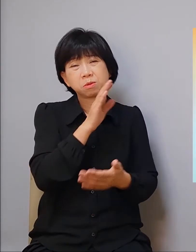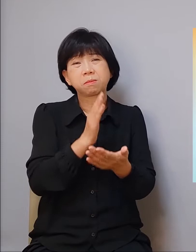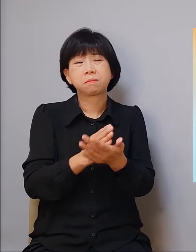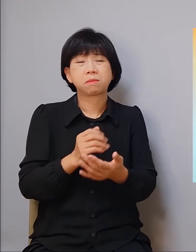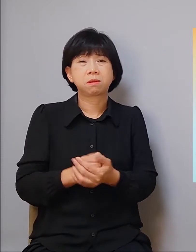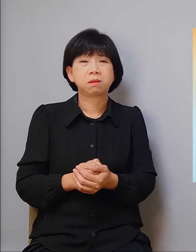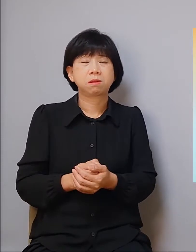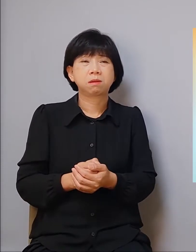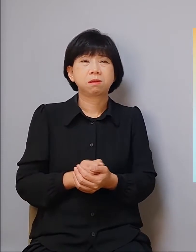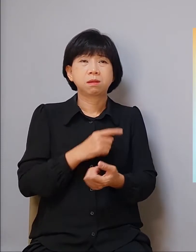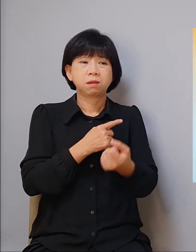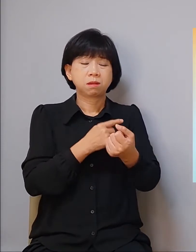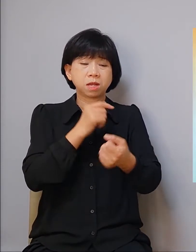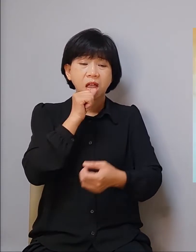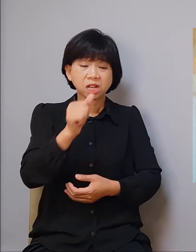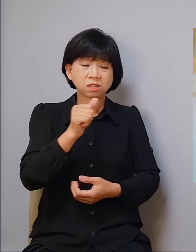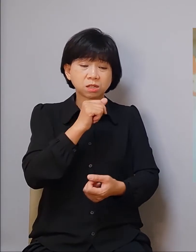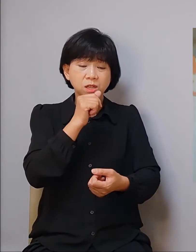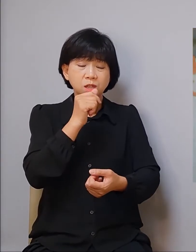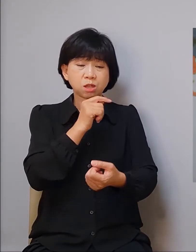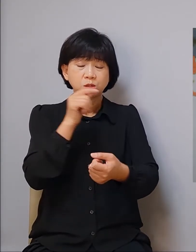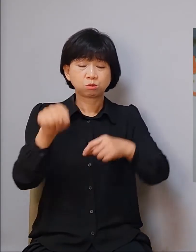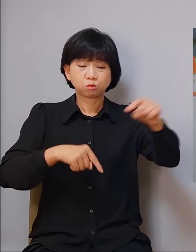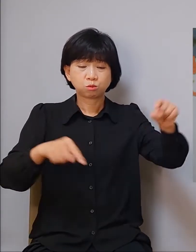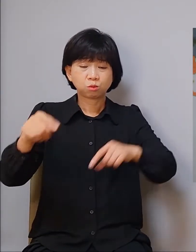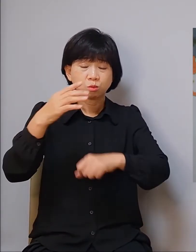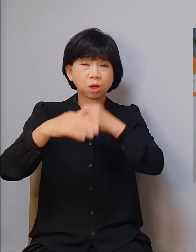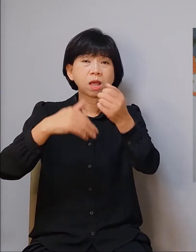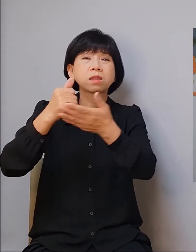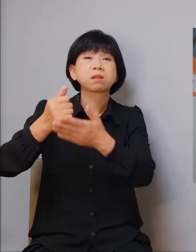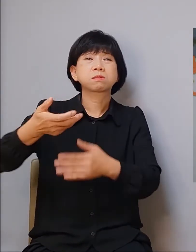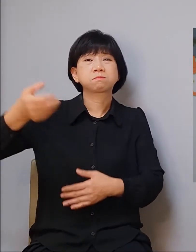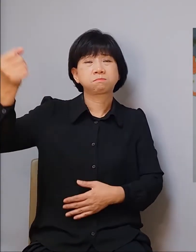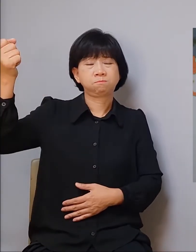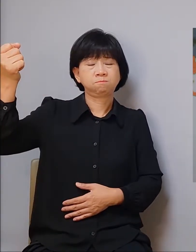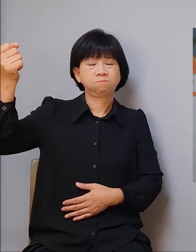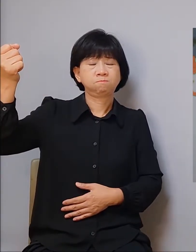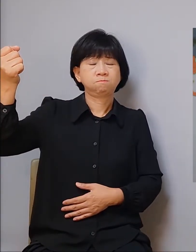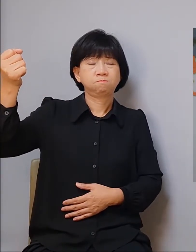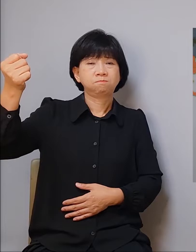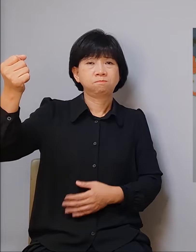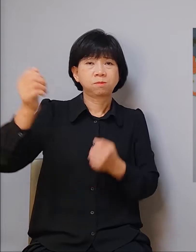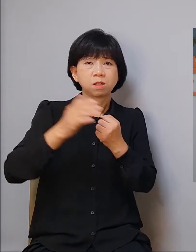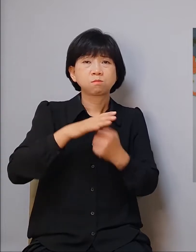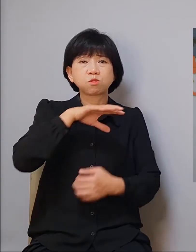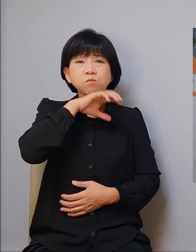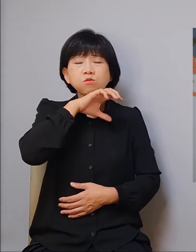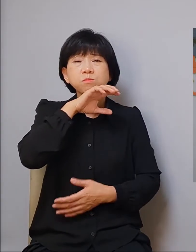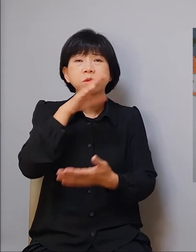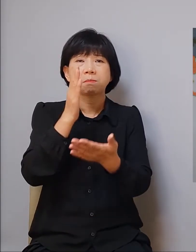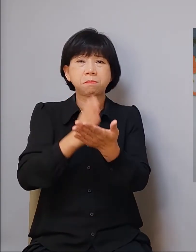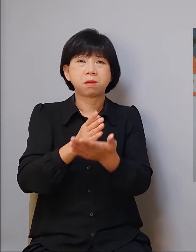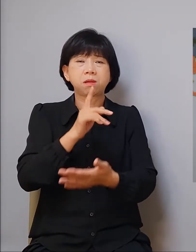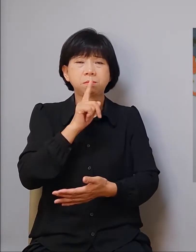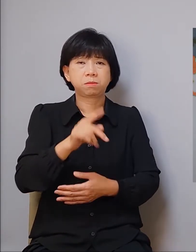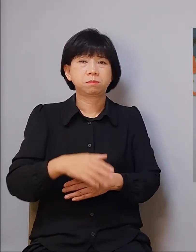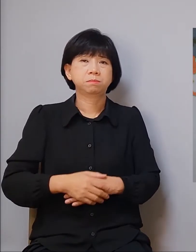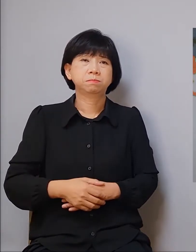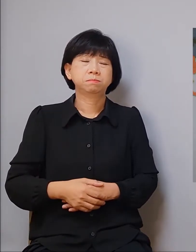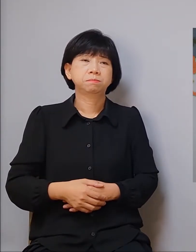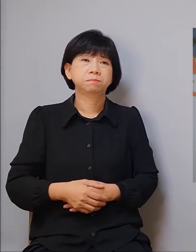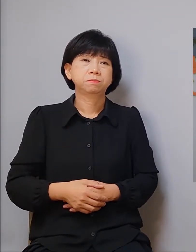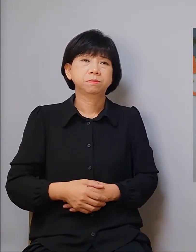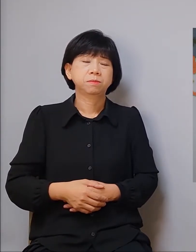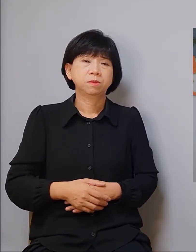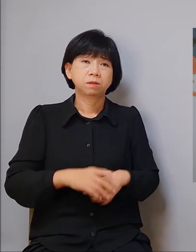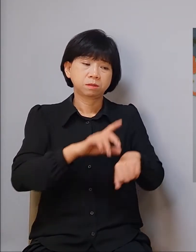절대 주권이 하나님 앞에 있음을 알고 뭐 하지 말라고요? 불평하지 말지어다 말씀합니다. 그런데